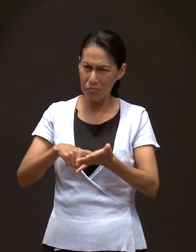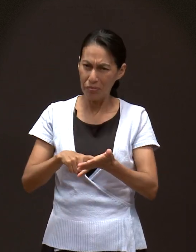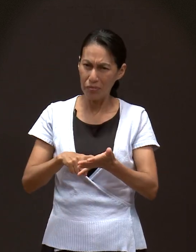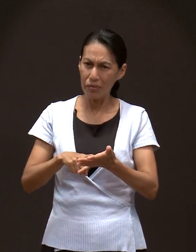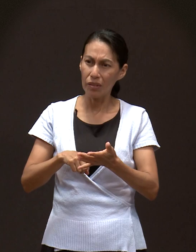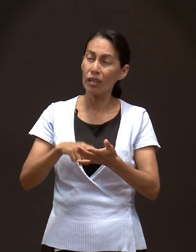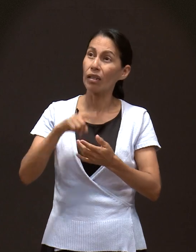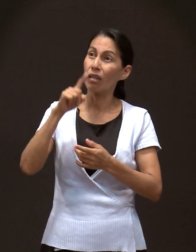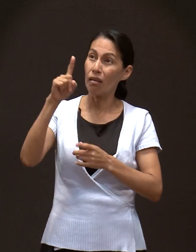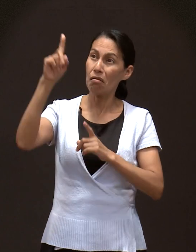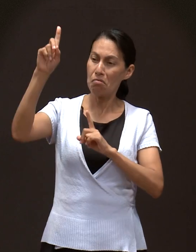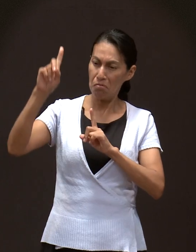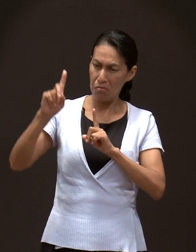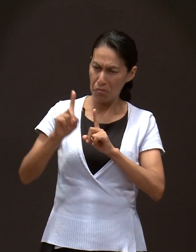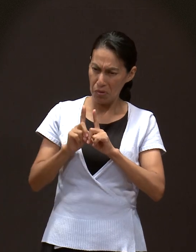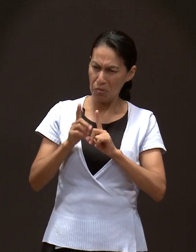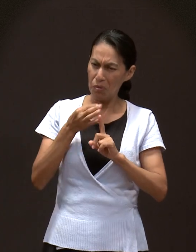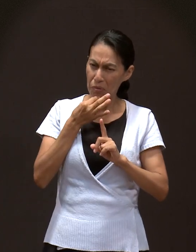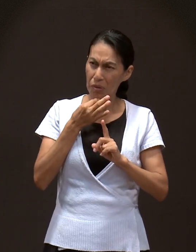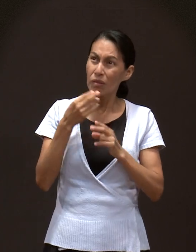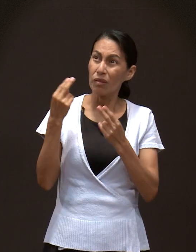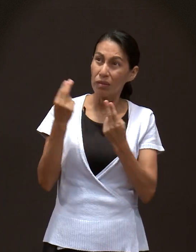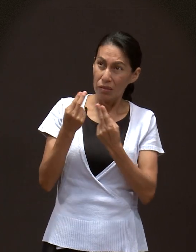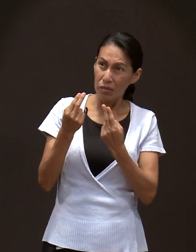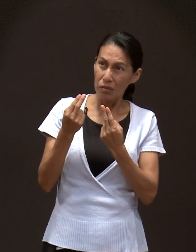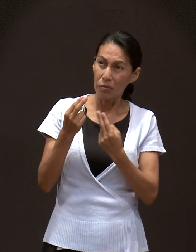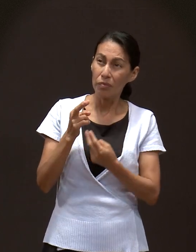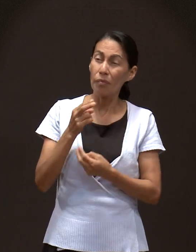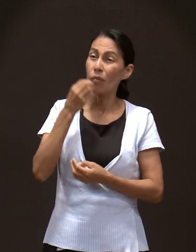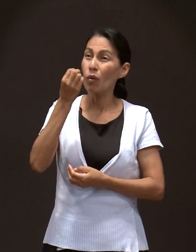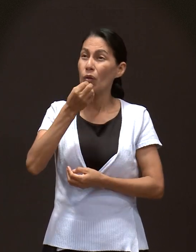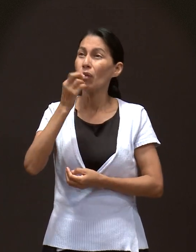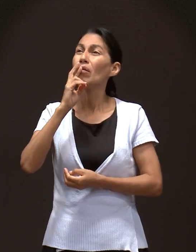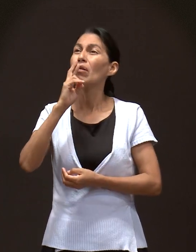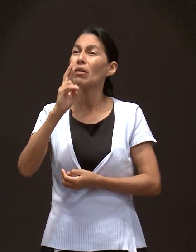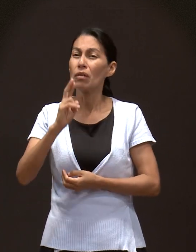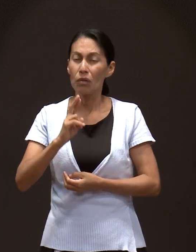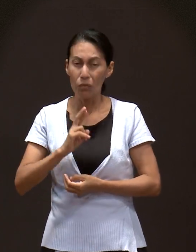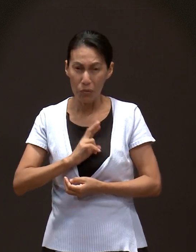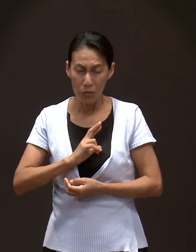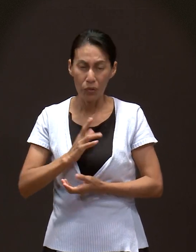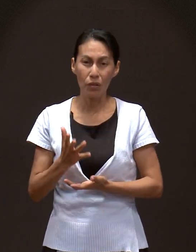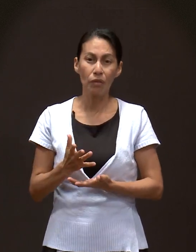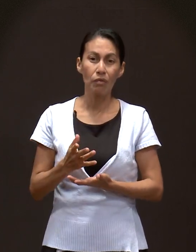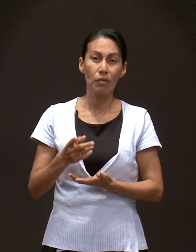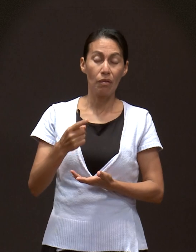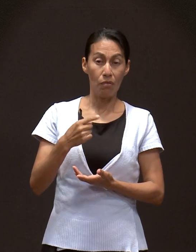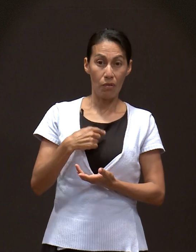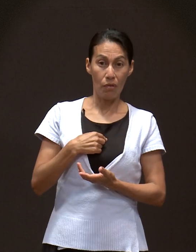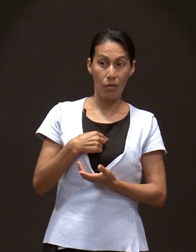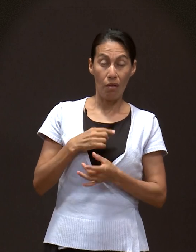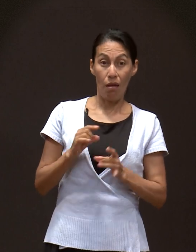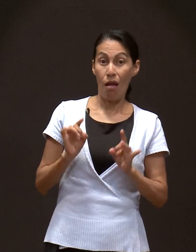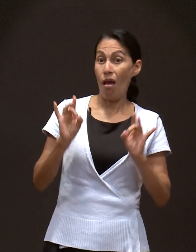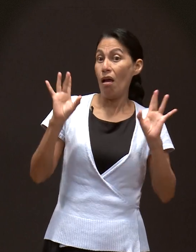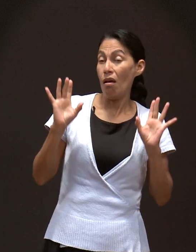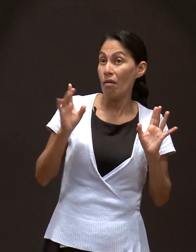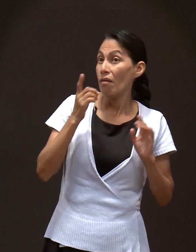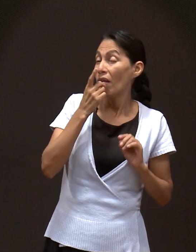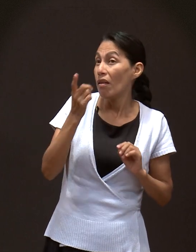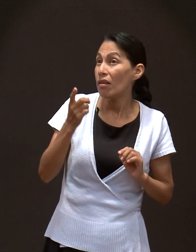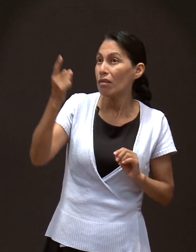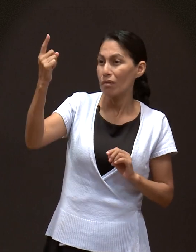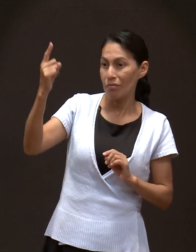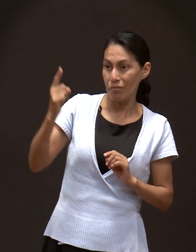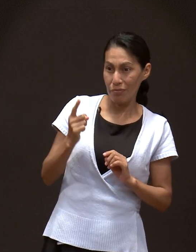Amén. Creo en un Dios que sí puede llegar en el momento específico, que sí puede responder oraciones a su tiempo, pero a mí nadie